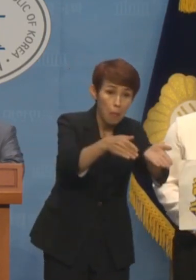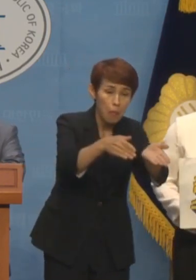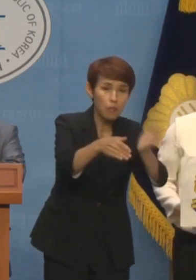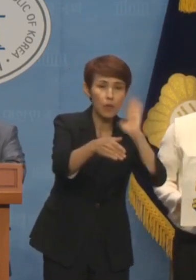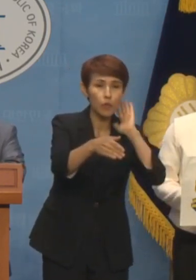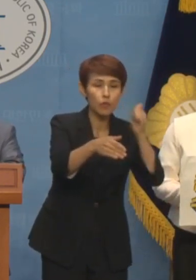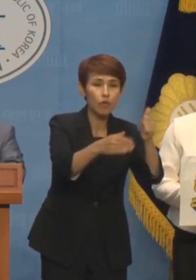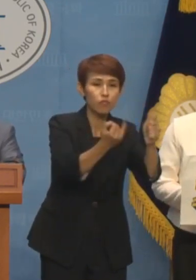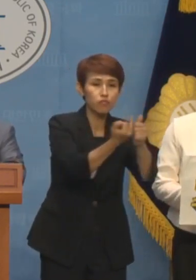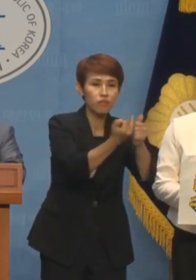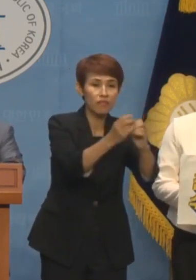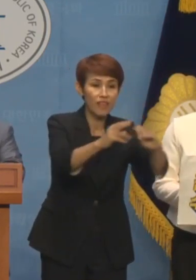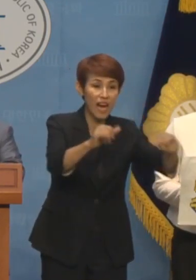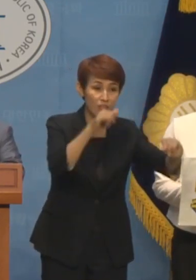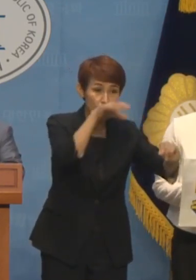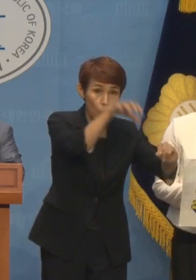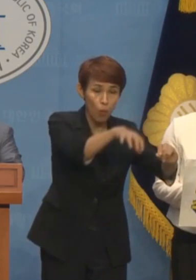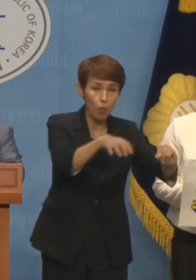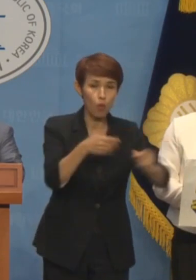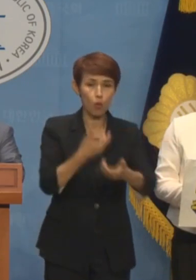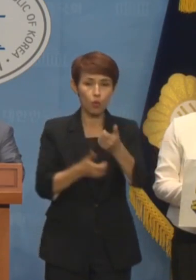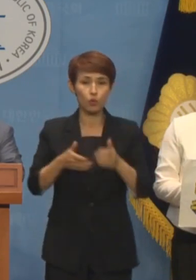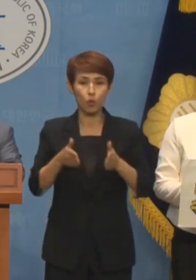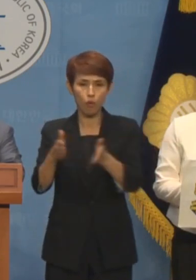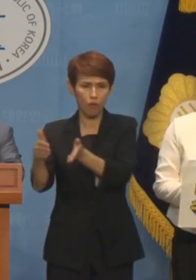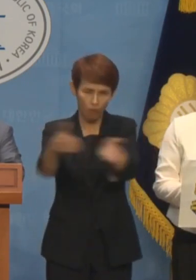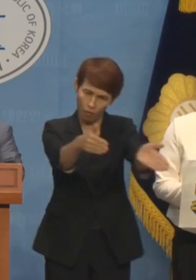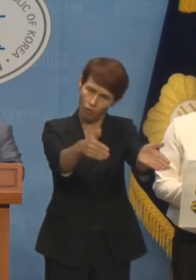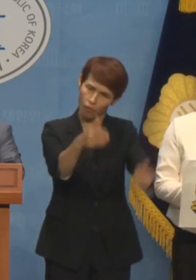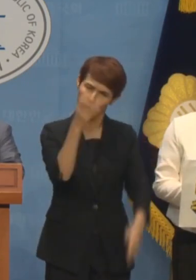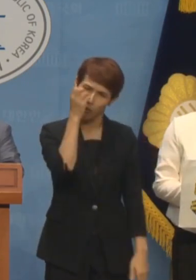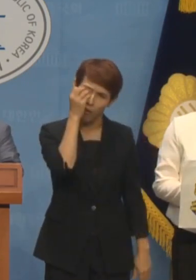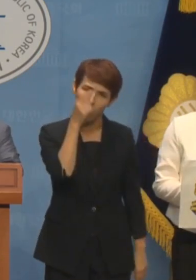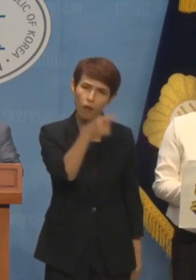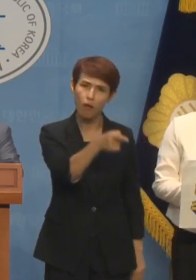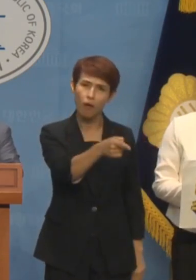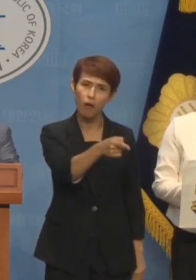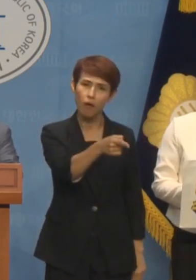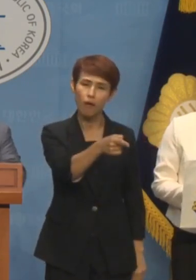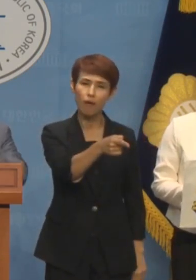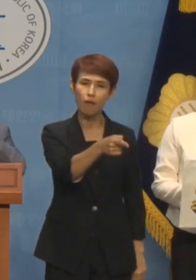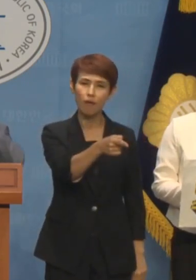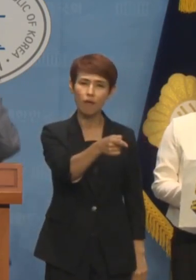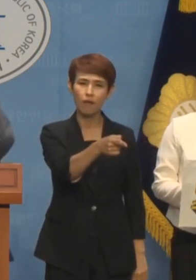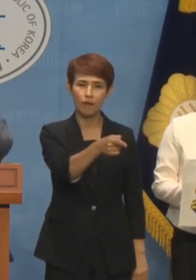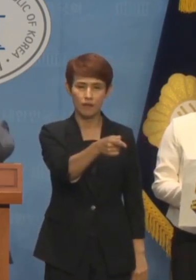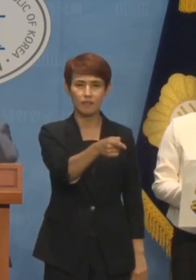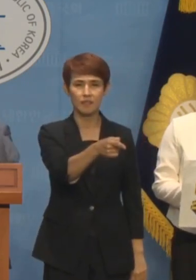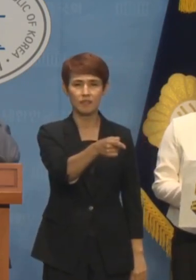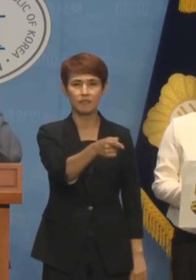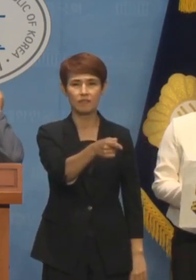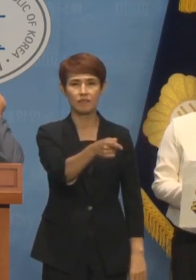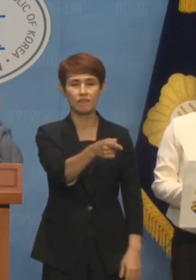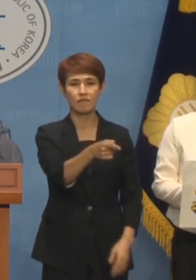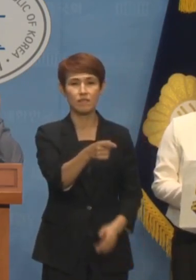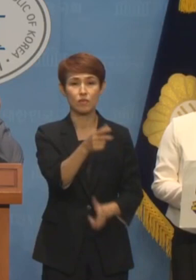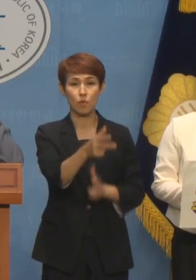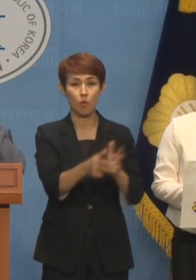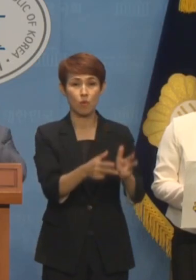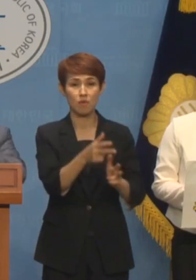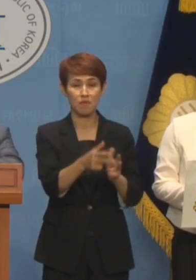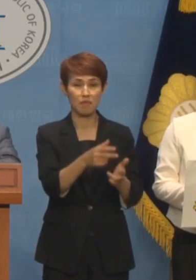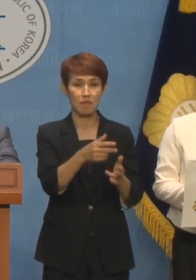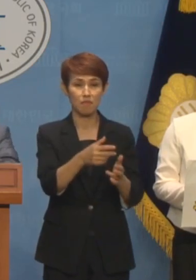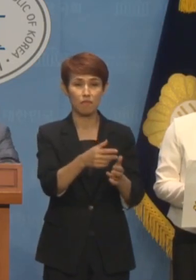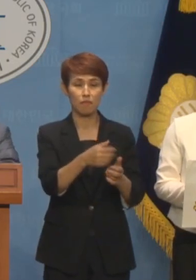잔뜩 있는 곳으로 고속도로 종점이 급변경되었다. 인수위 시절부터 변경된 것으로 보이고 공사비는 무려 수천억이 더 들어간다.